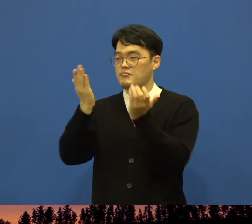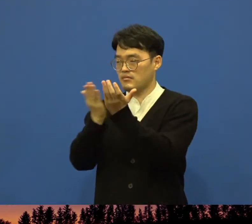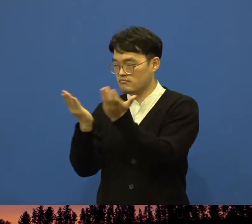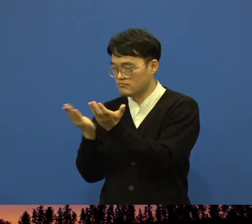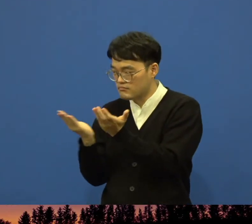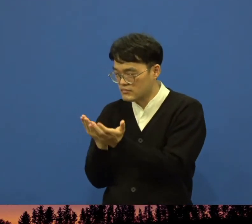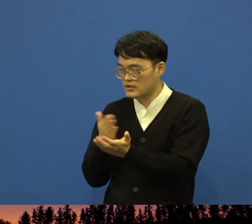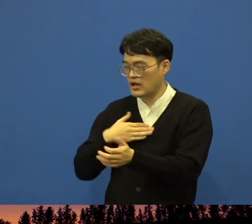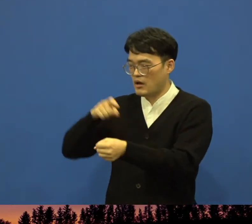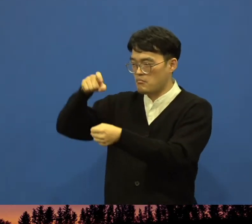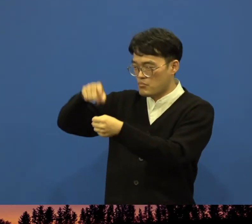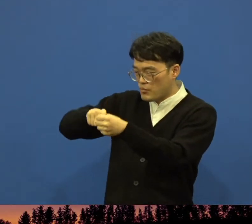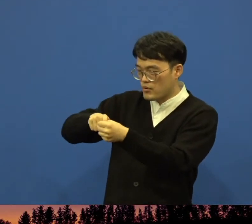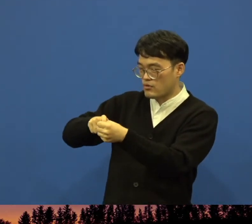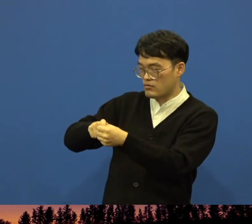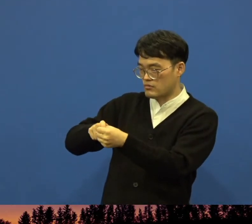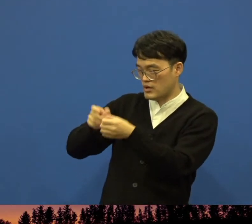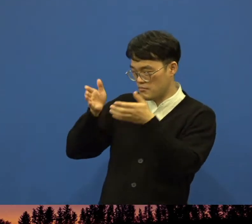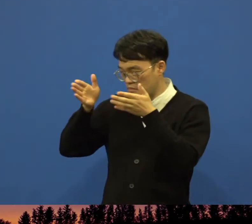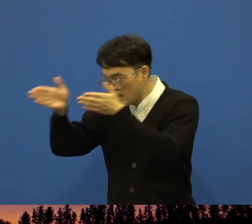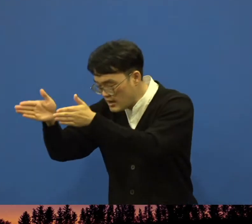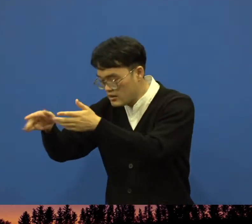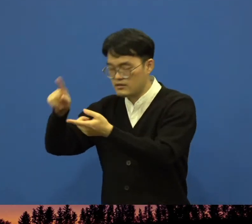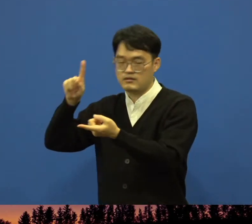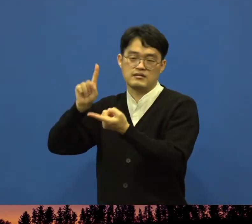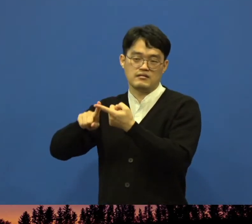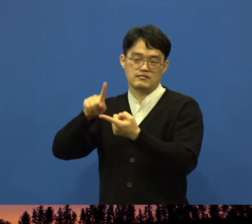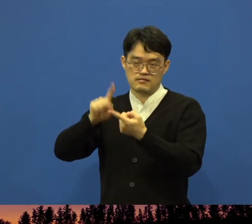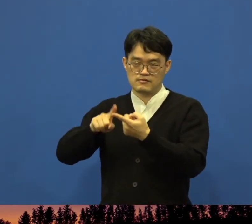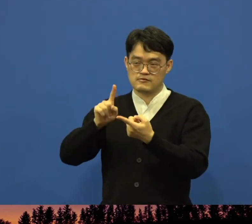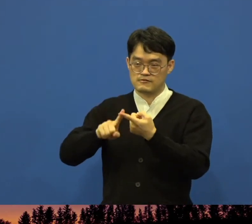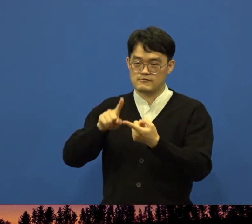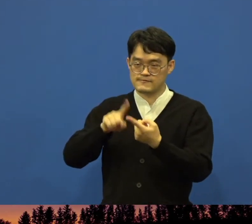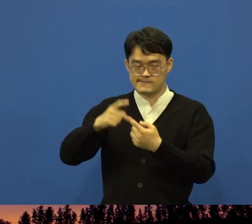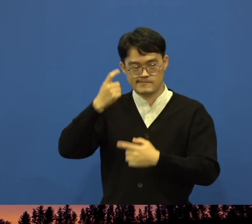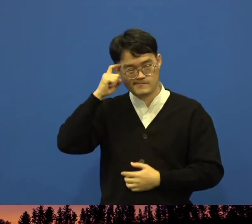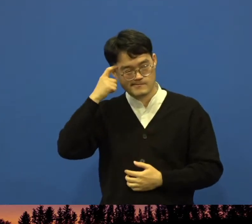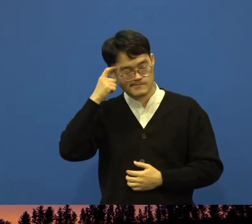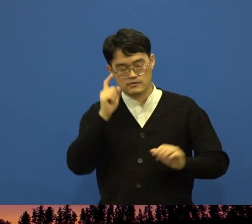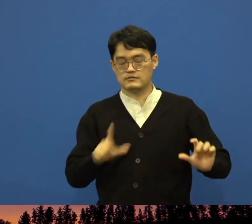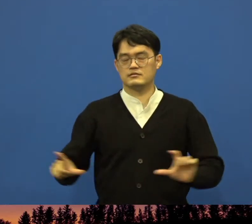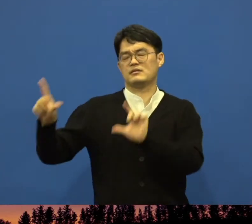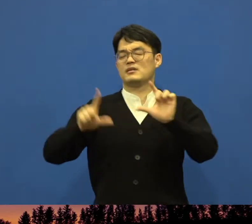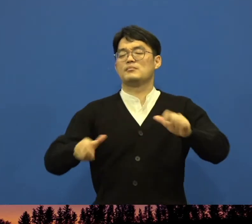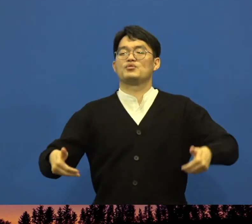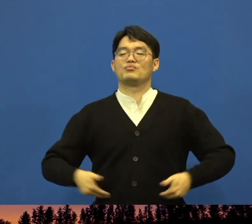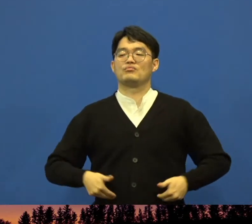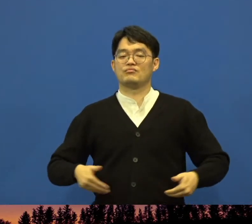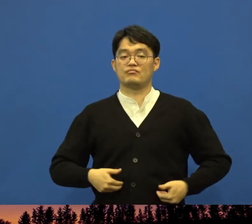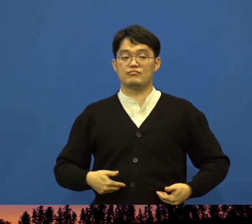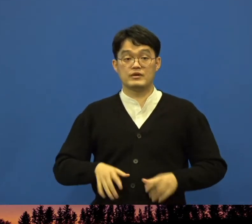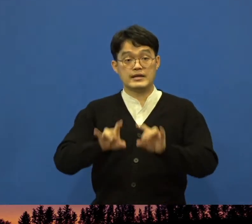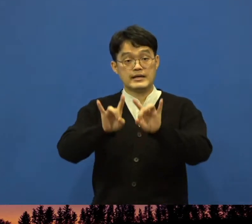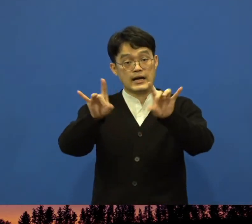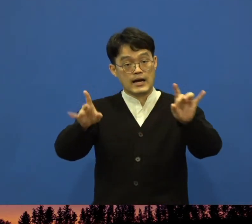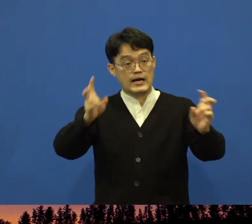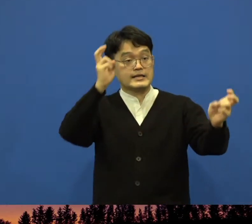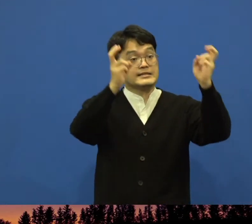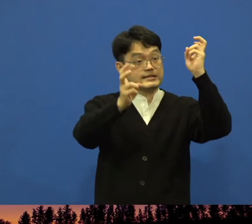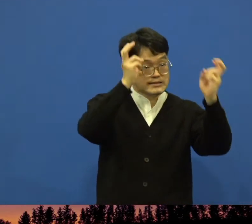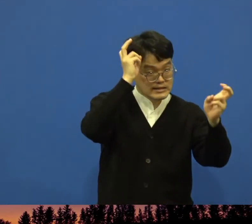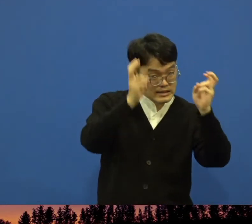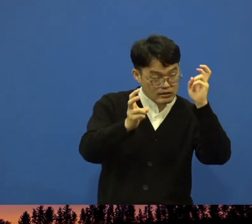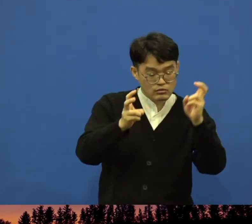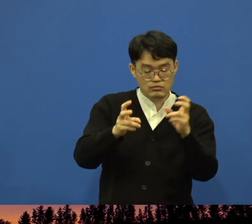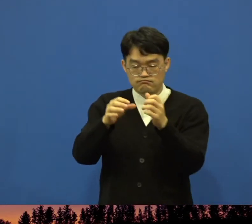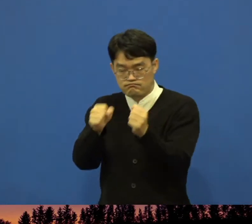있을지 모르겠지만 단순히 그 어떤 자기의 자리, 어떤 직책만 중요한